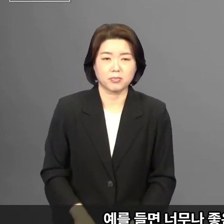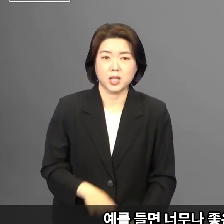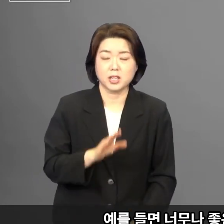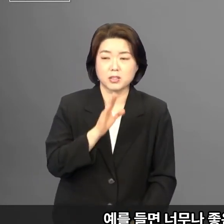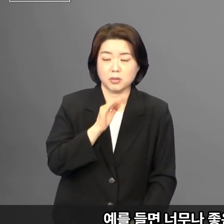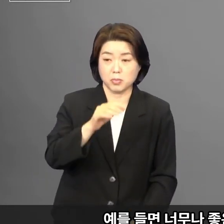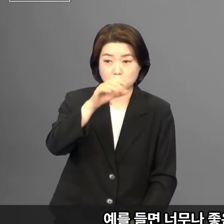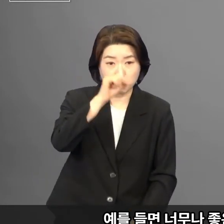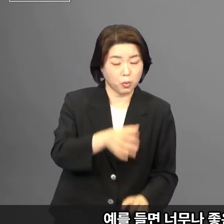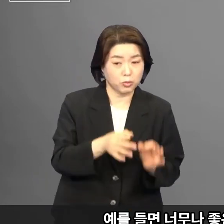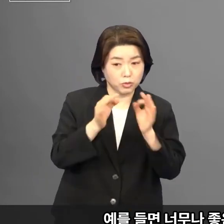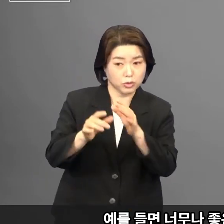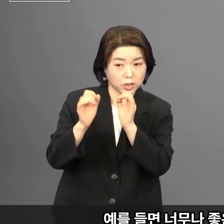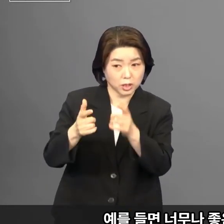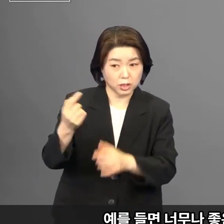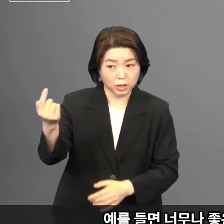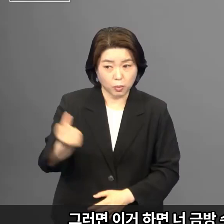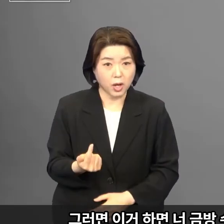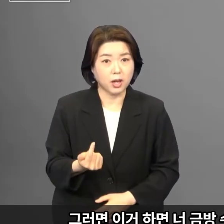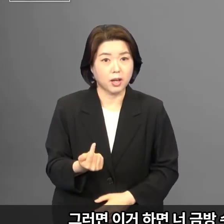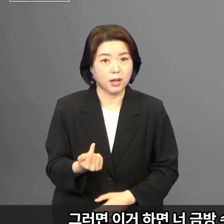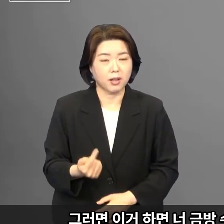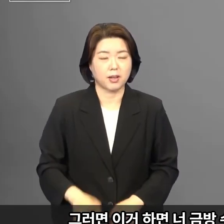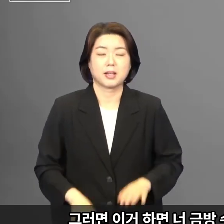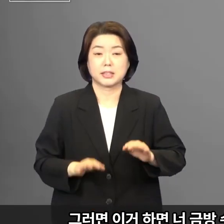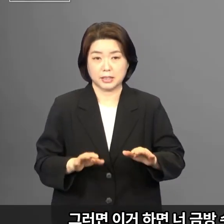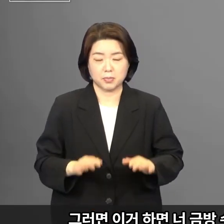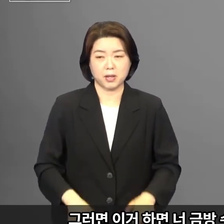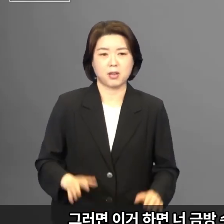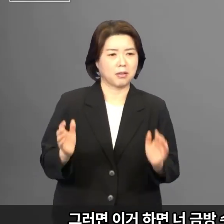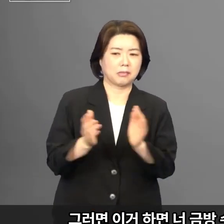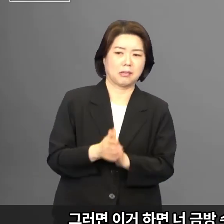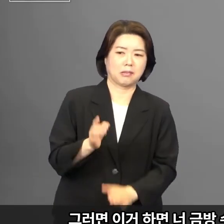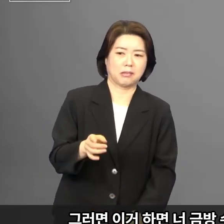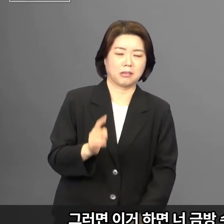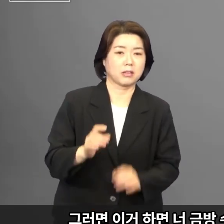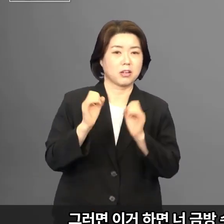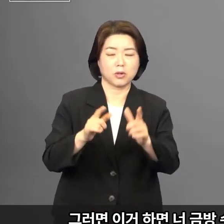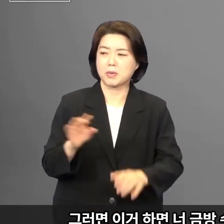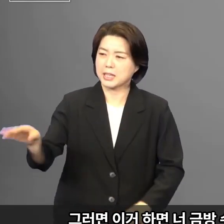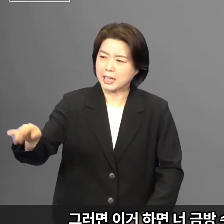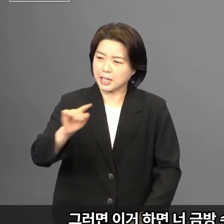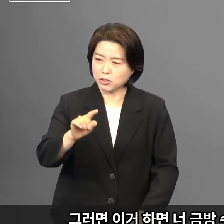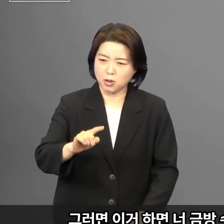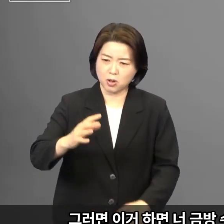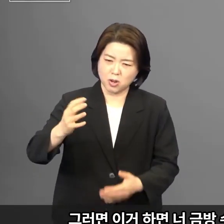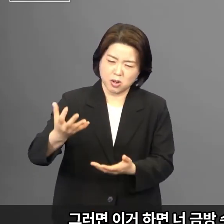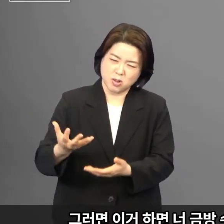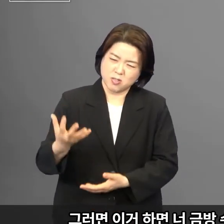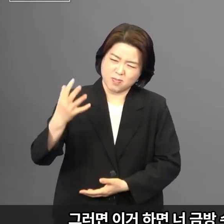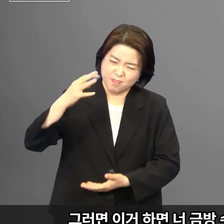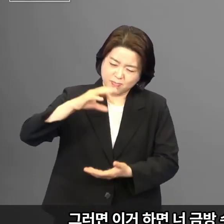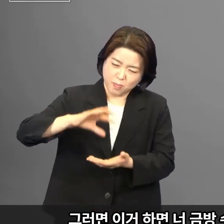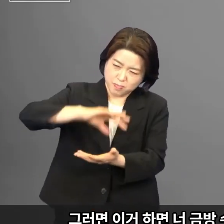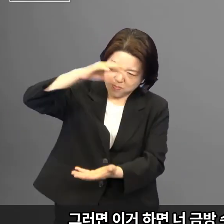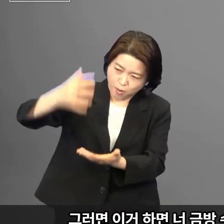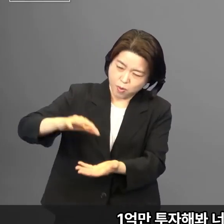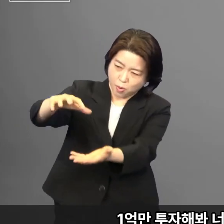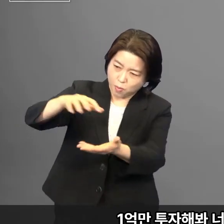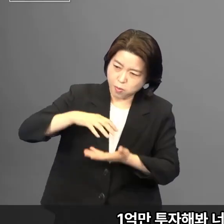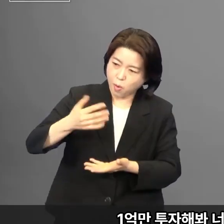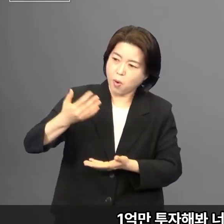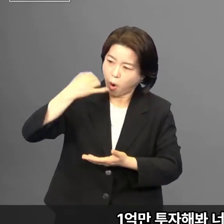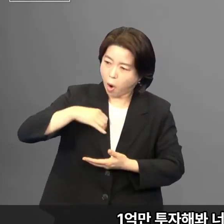좋은 투자의 기회가 온 거예요. 자, 그러면 야, 이거 하면 너 금방 수억 벌어. 너 5천만 원만